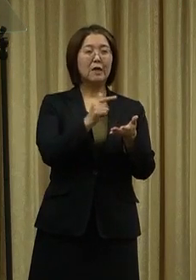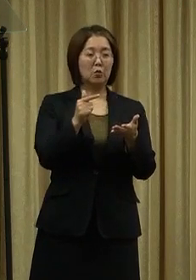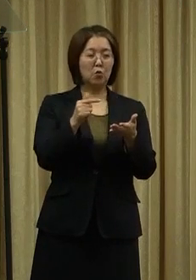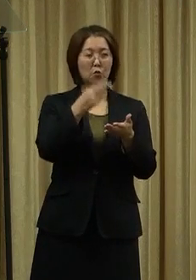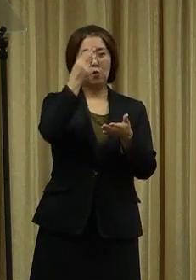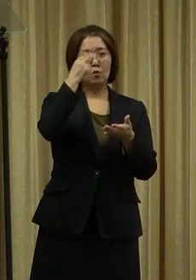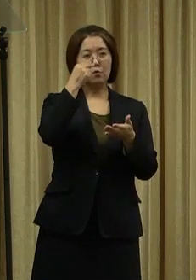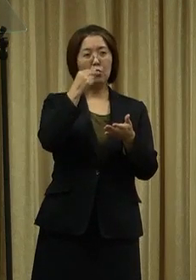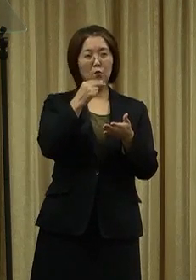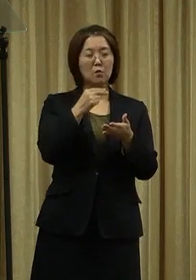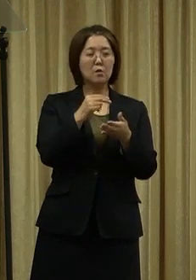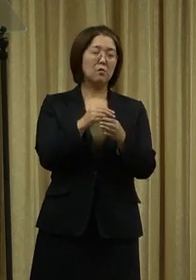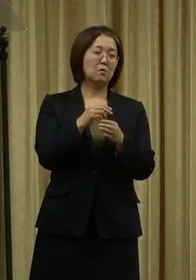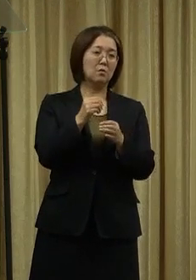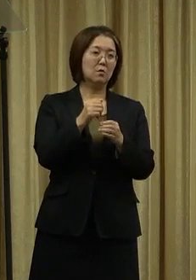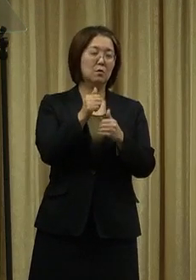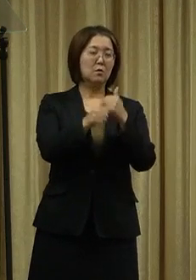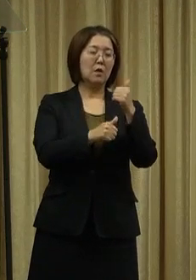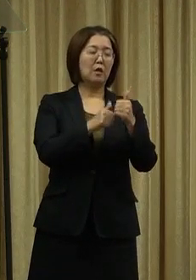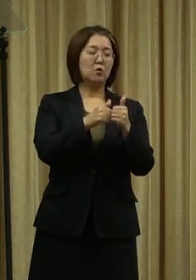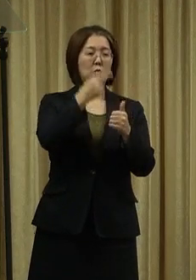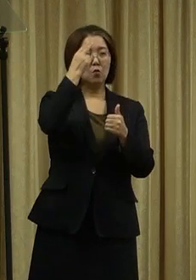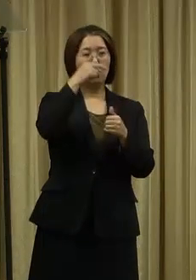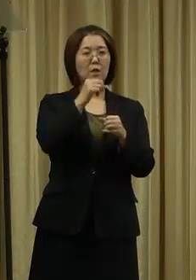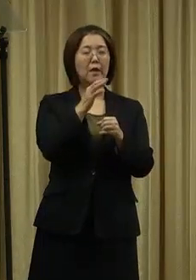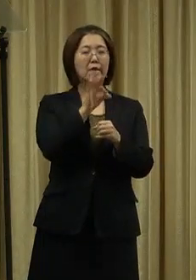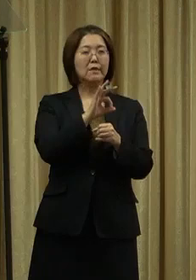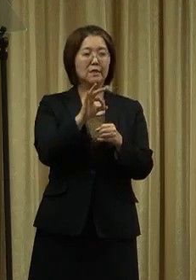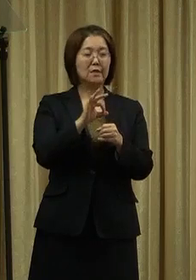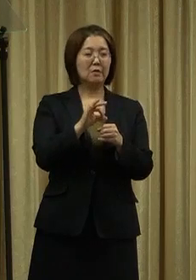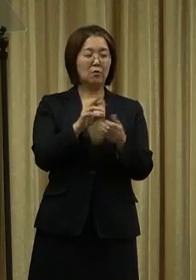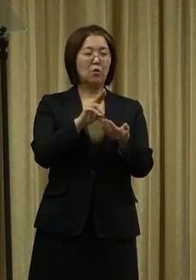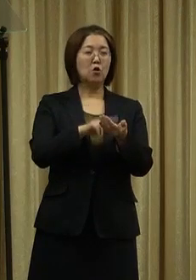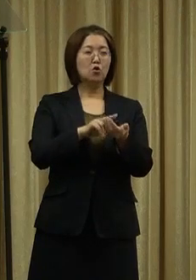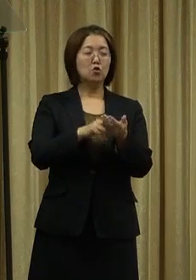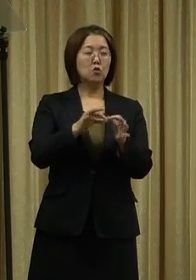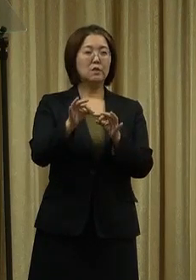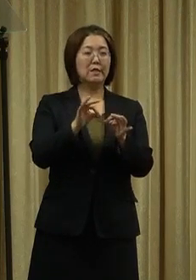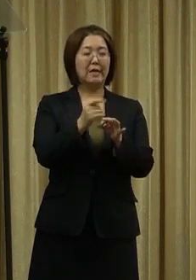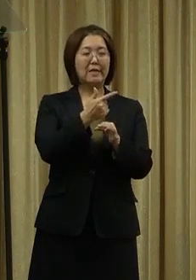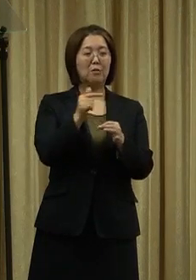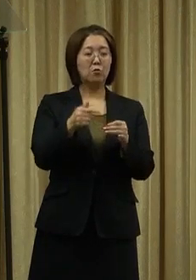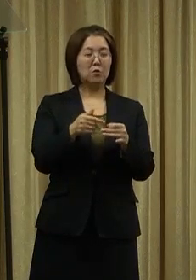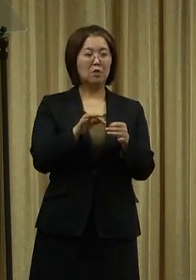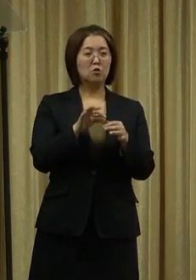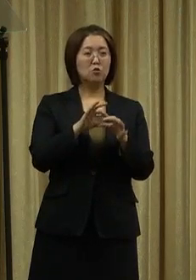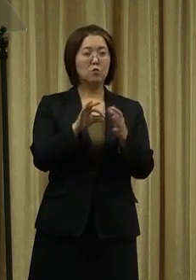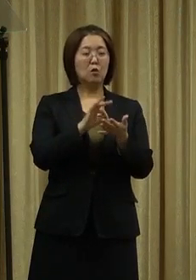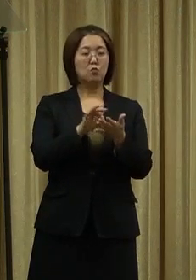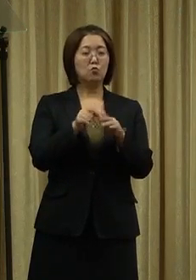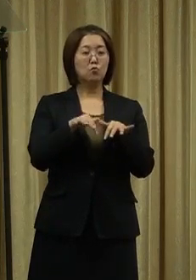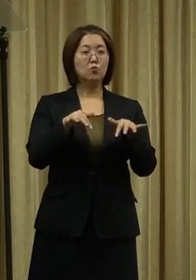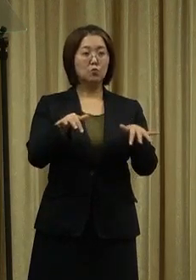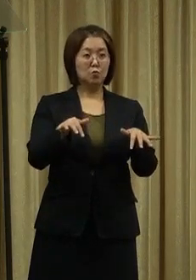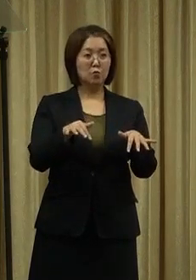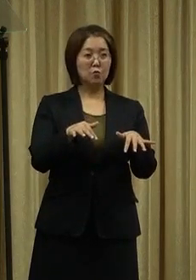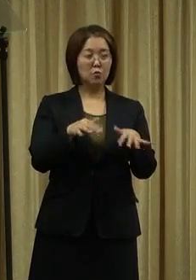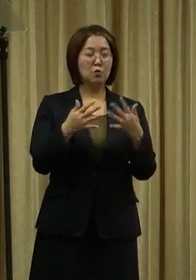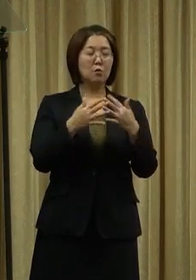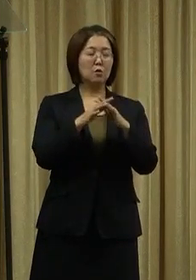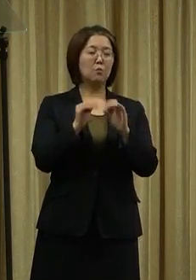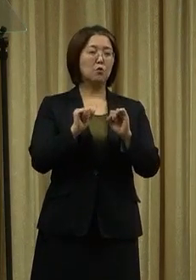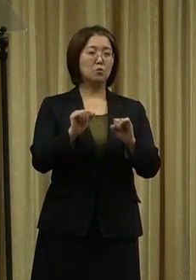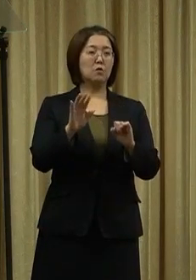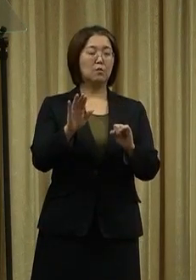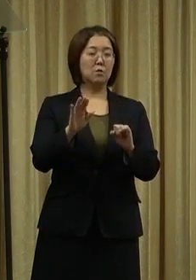品を県内の寿司店に普及される取り組みをさせる取り組みを進めます。